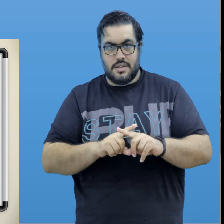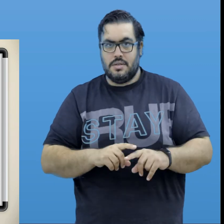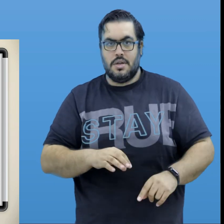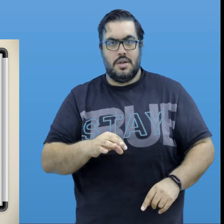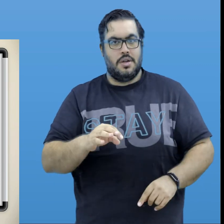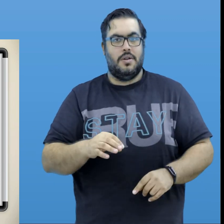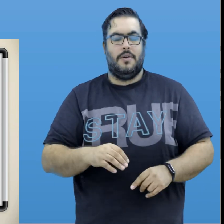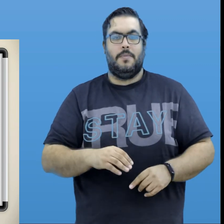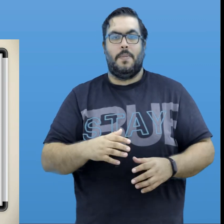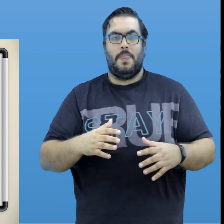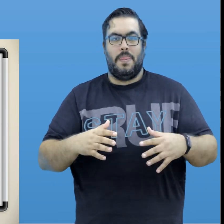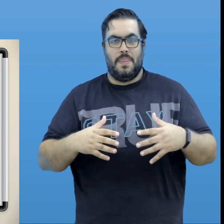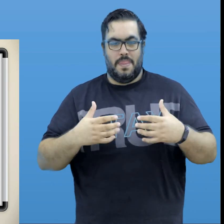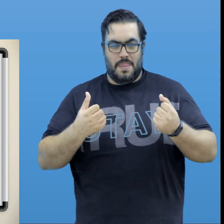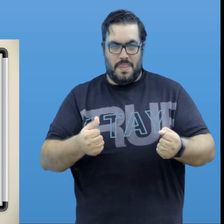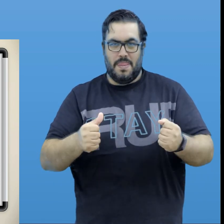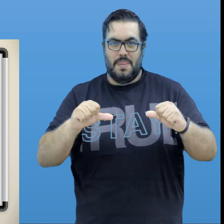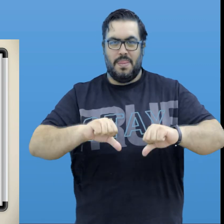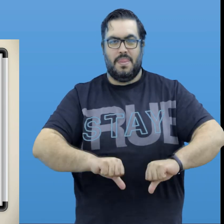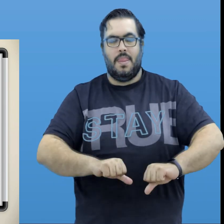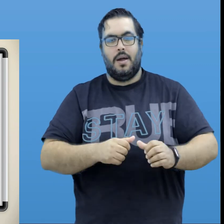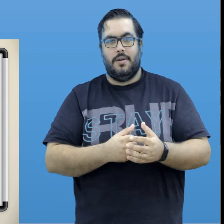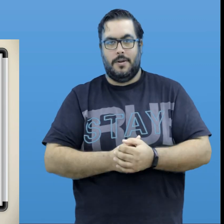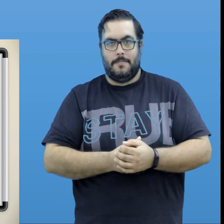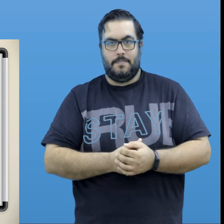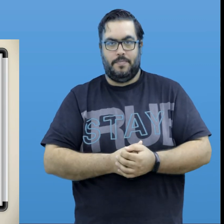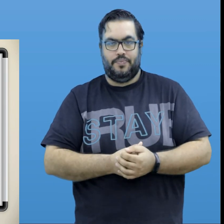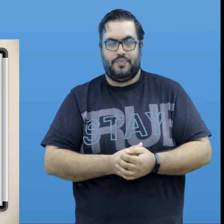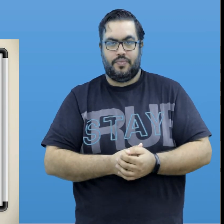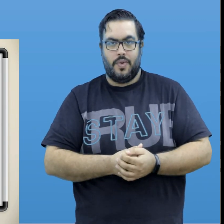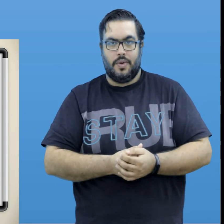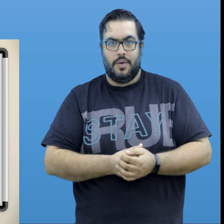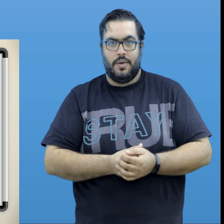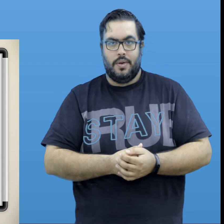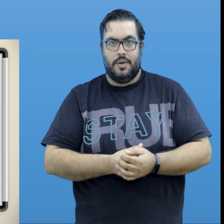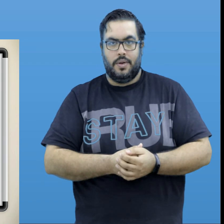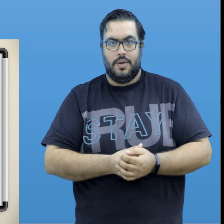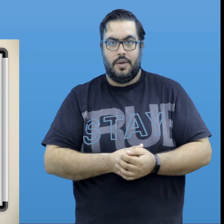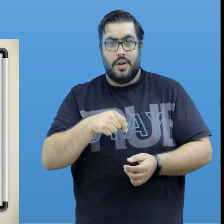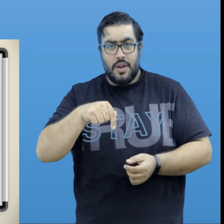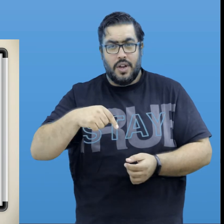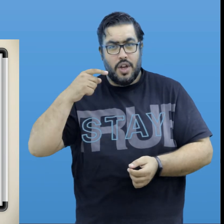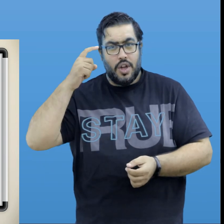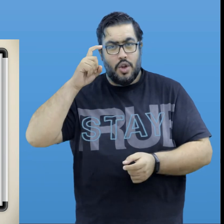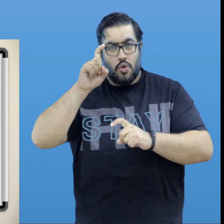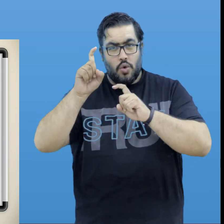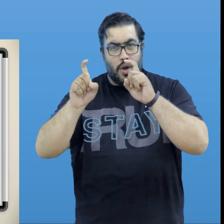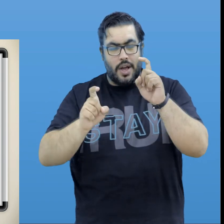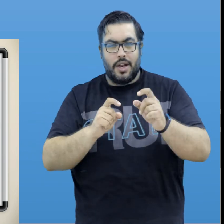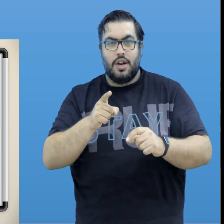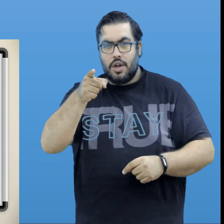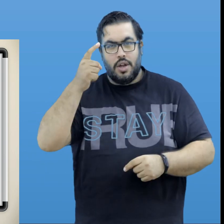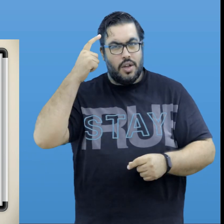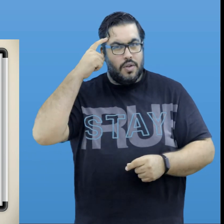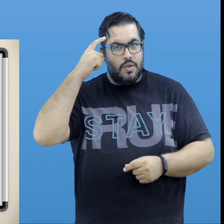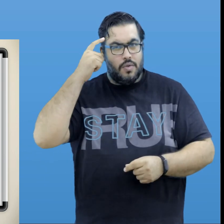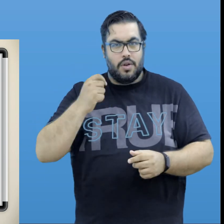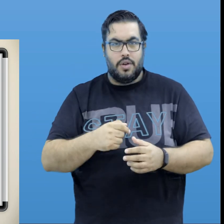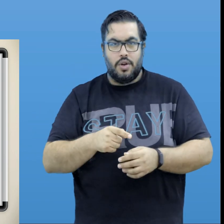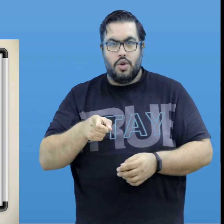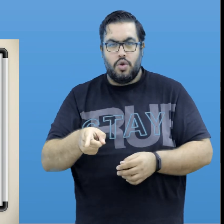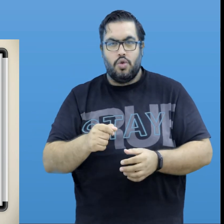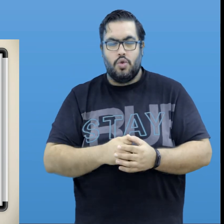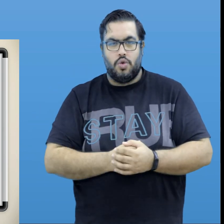have قد يؤدي إلى. This is our missing word. It may lead